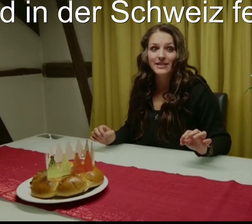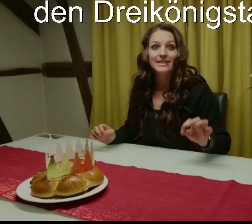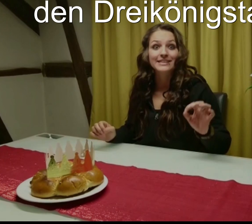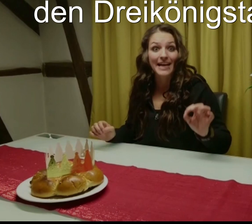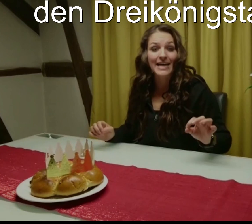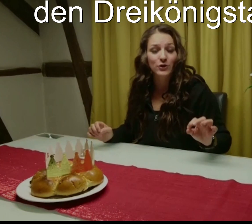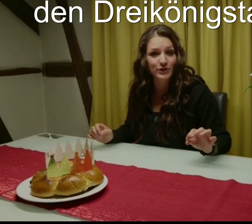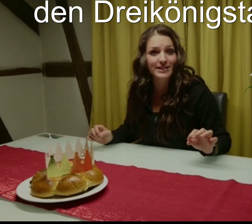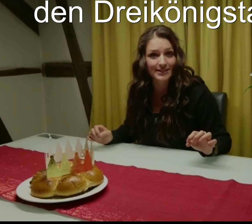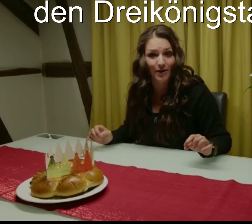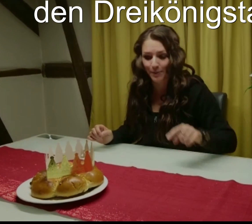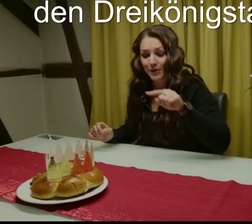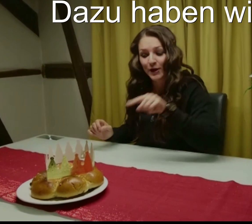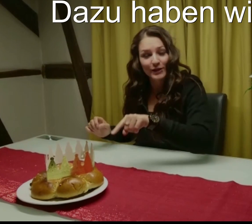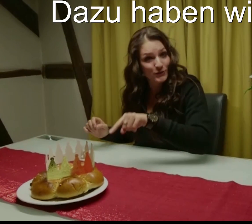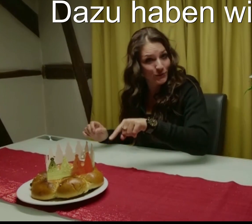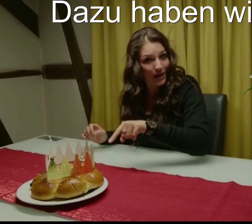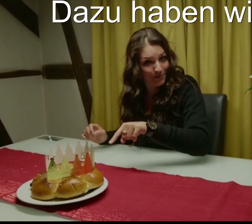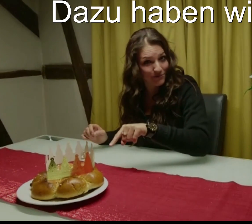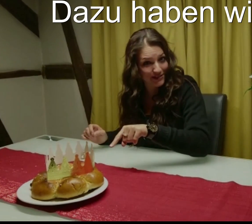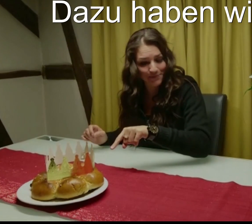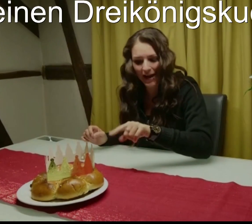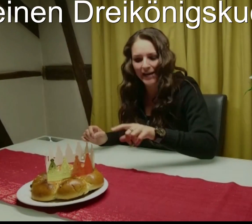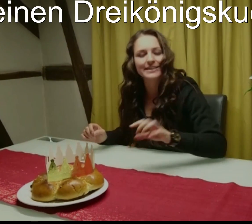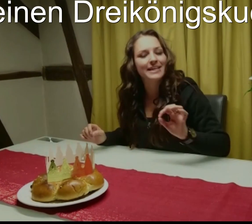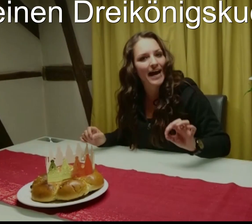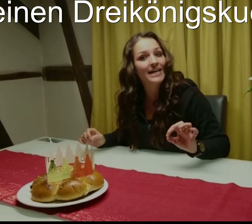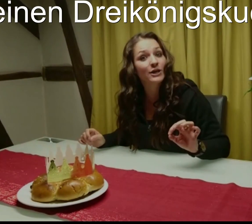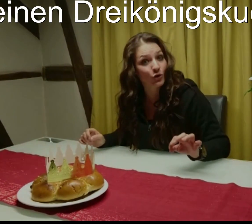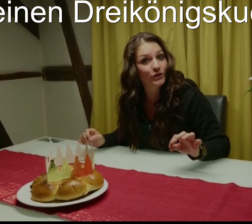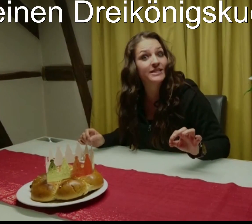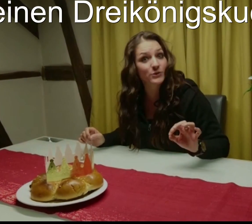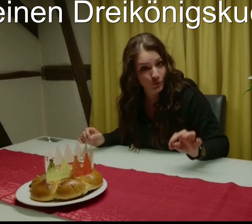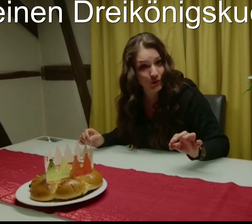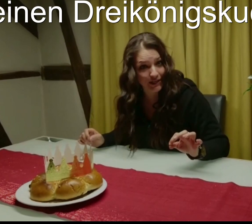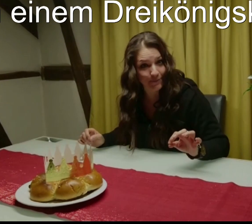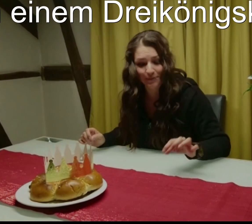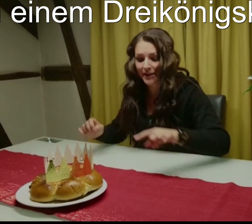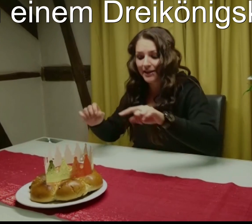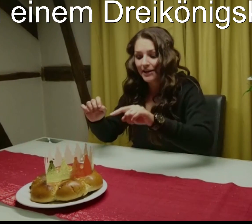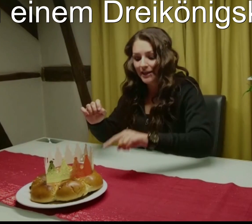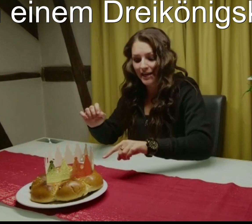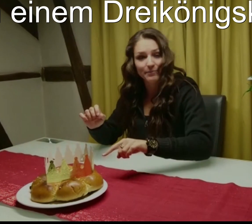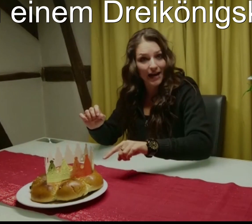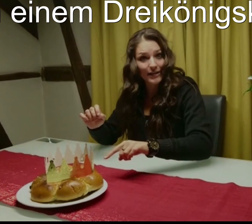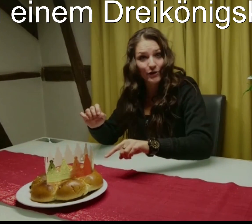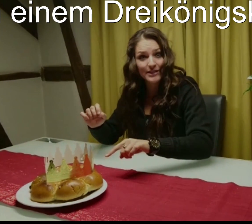den Dreikönigstag. Dazu haben wir einen Dreikönigskuchen. In einem